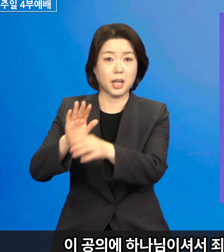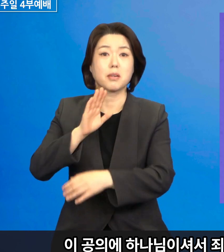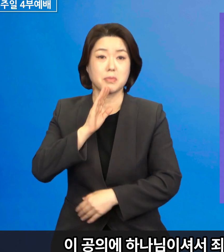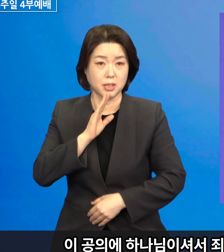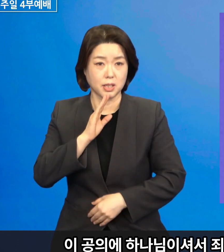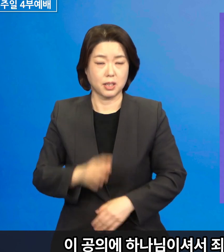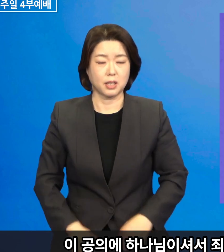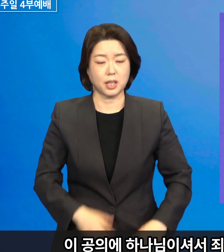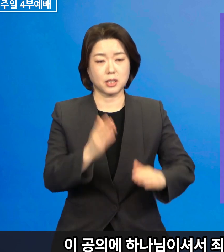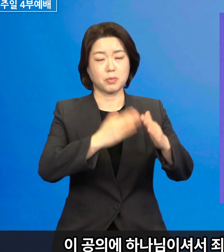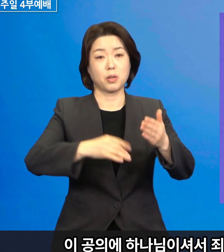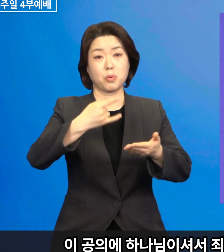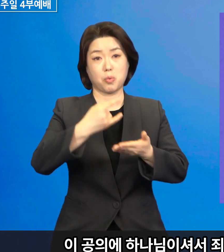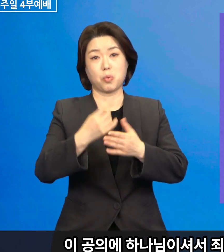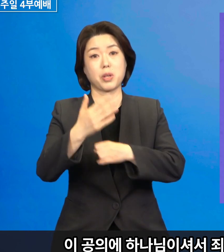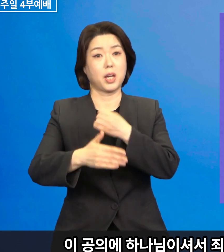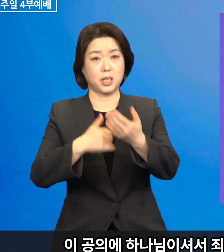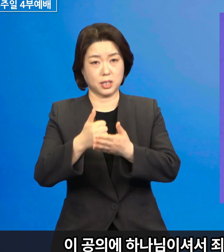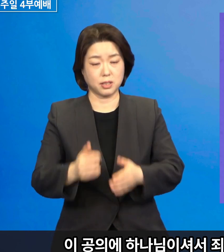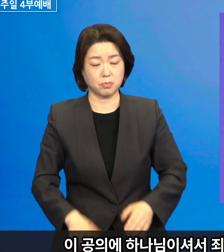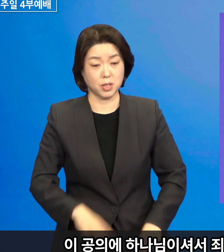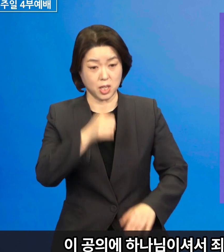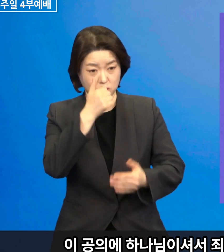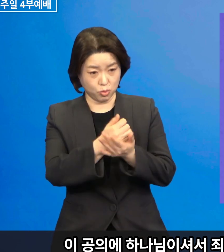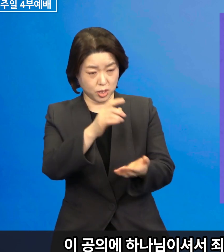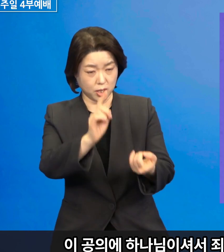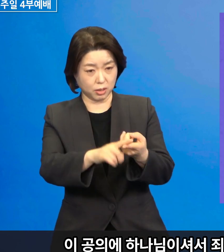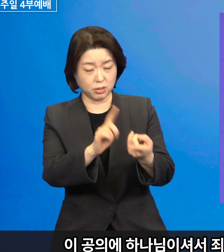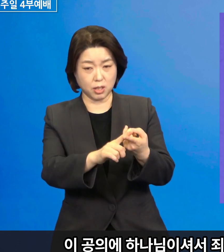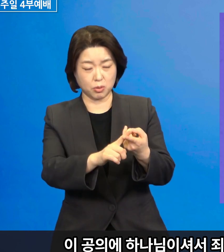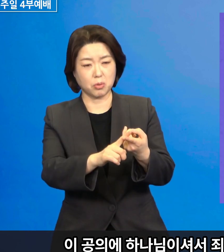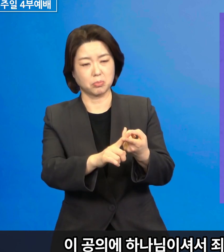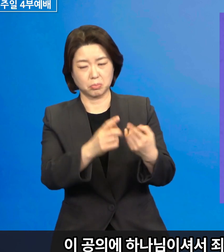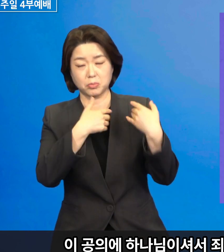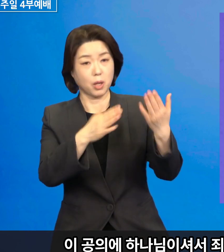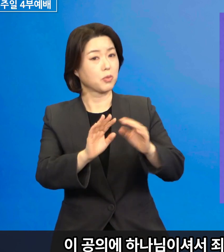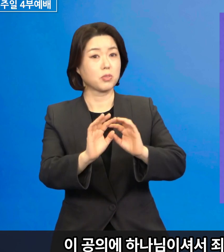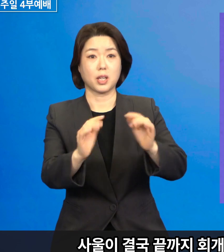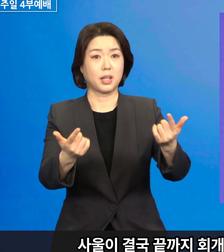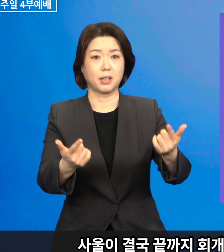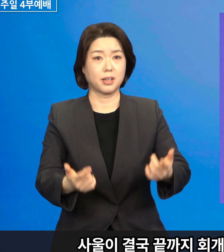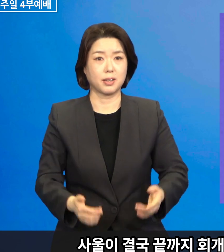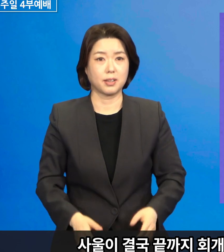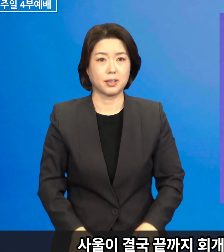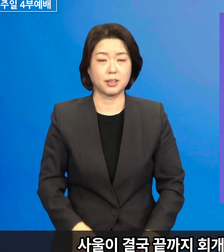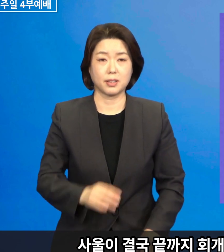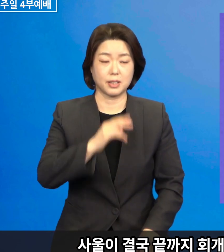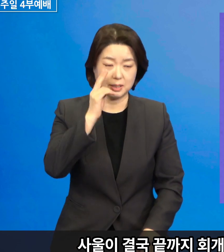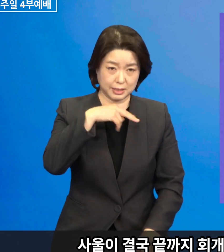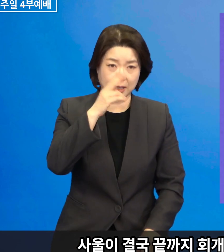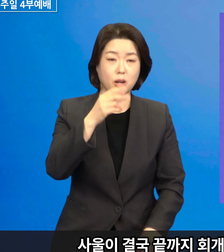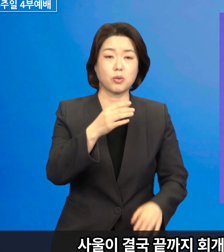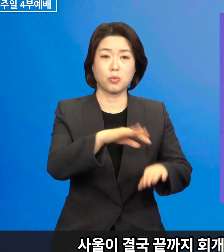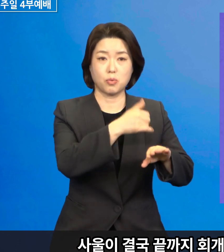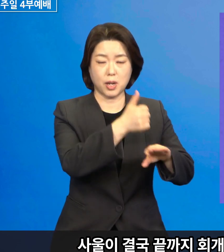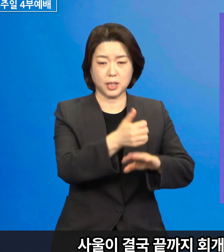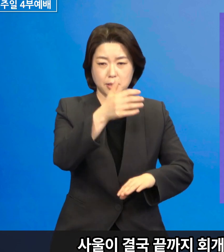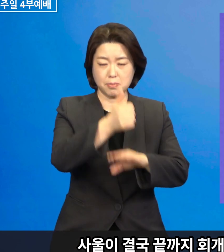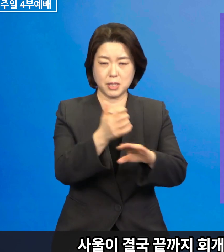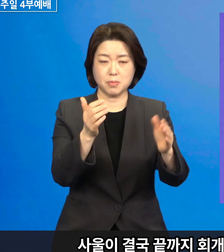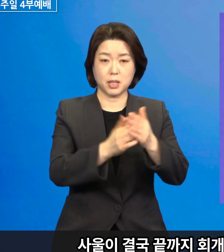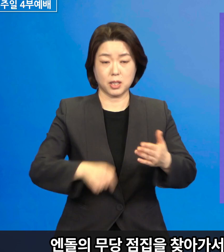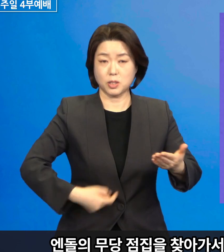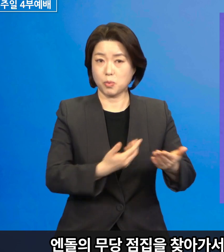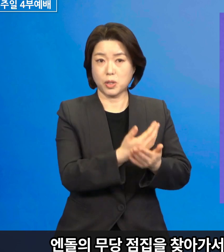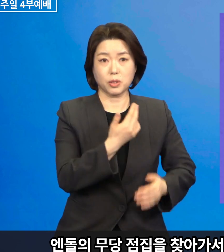이 공의의 하나님이셔서 죄를 그냥 두지 않는 분이십니다. 사울이 결국 끝까지 회개하지 않고 그